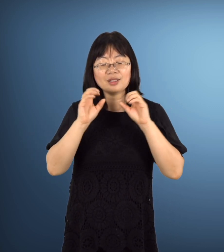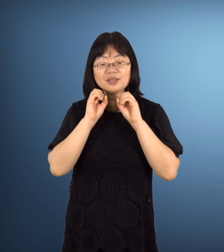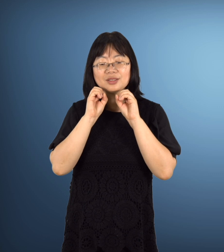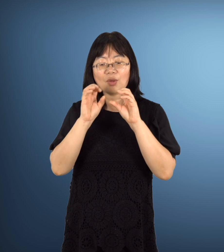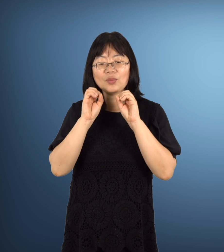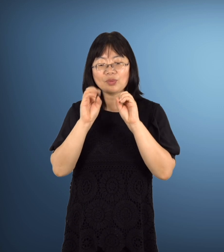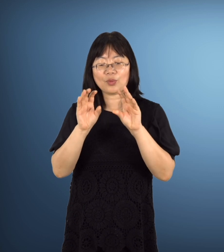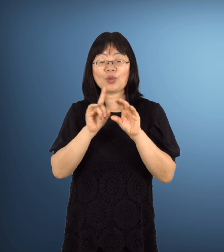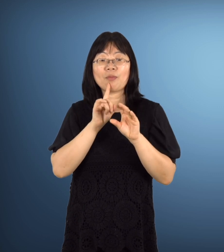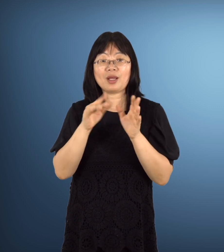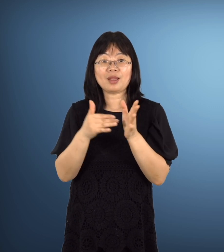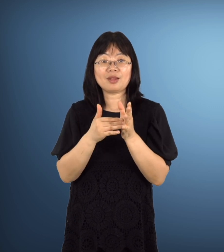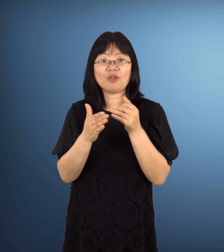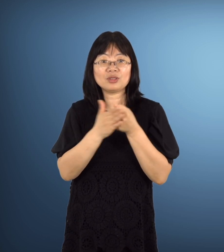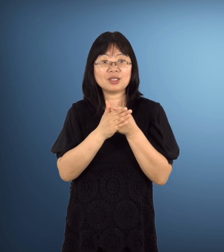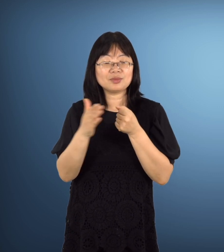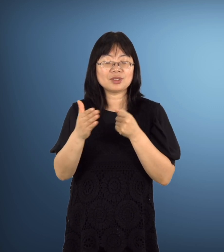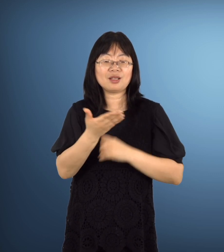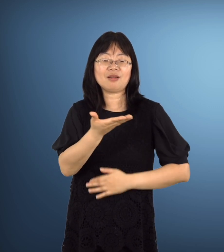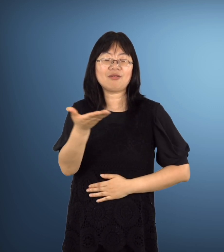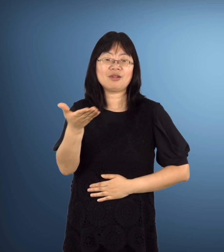선교라 그랬어요. 여러분,